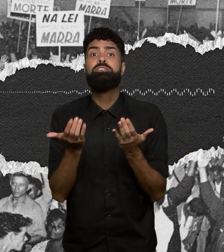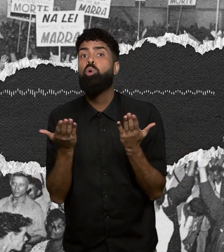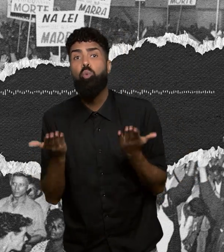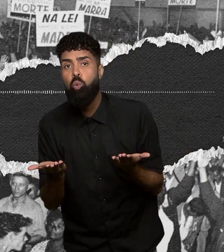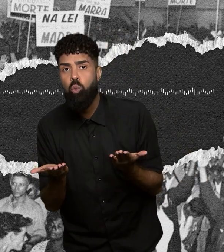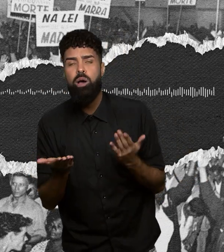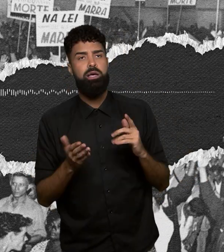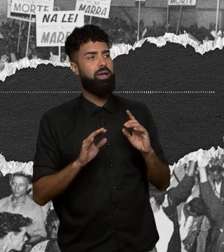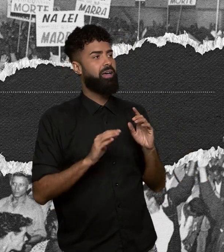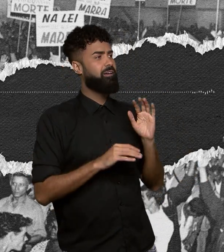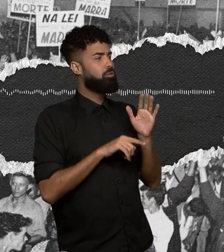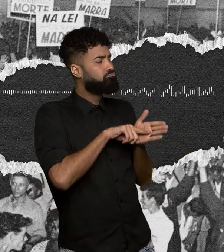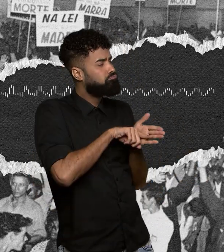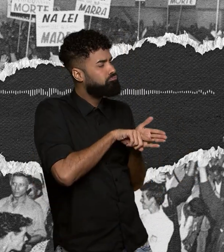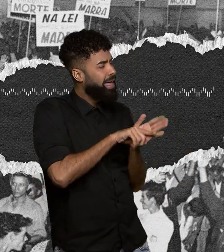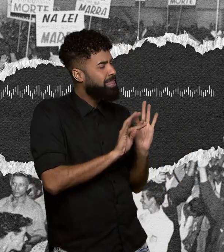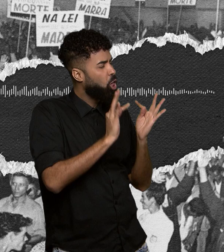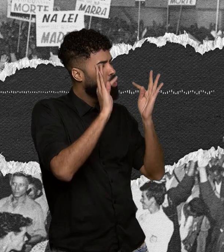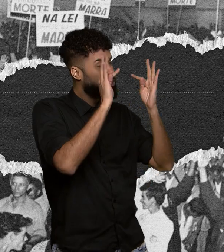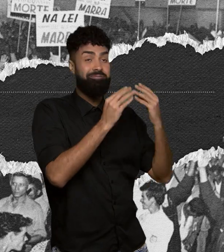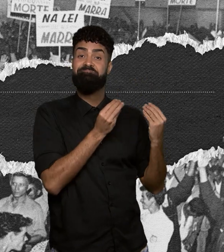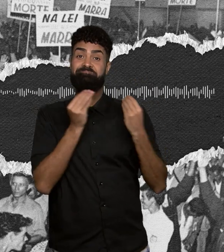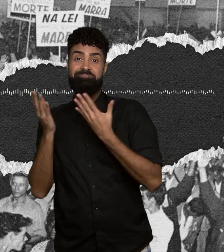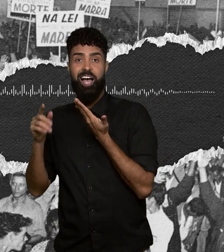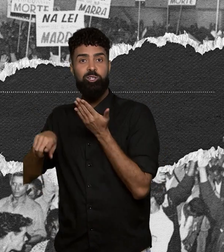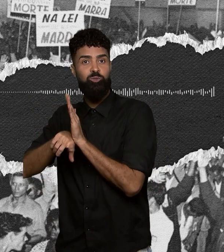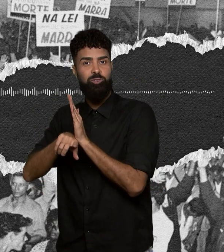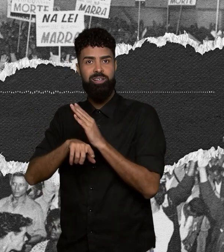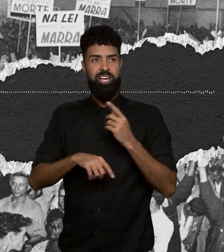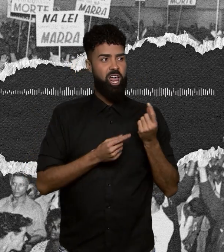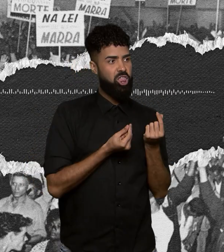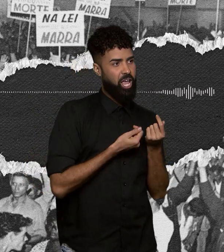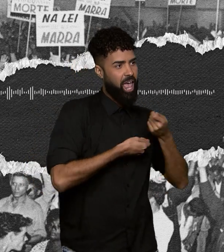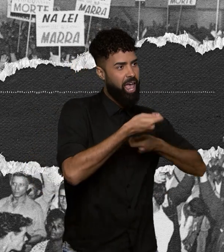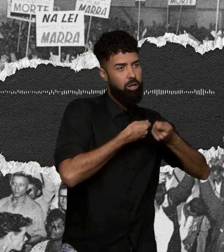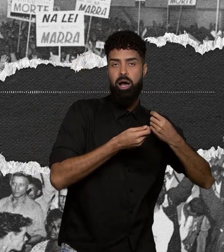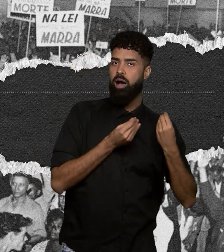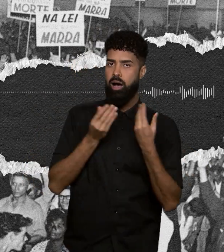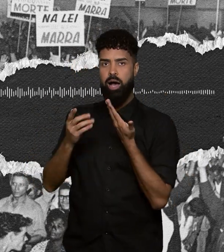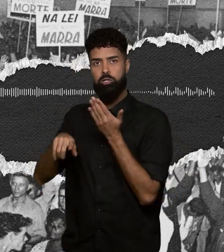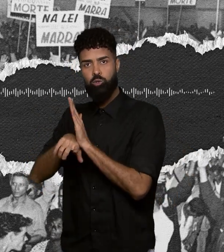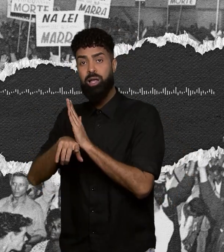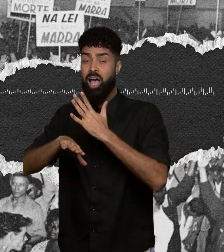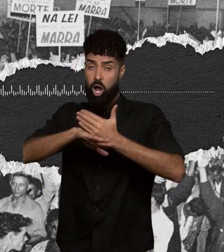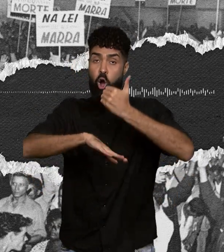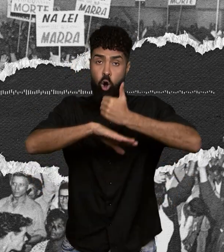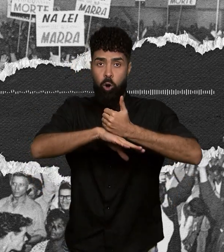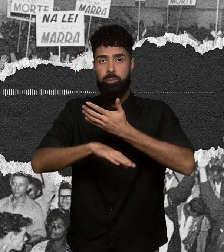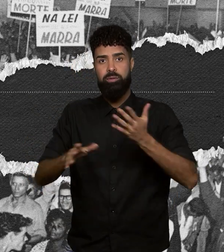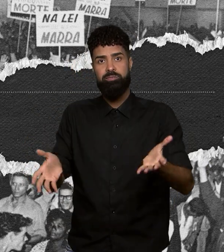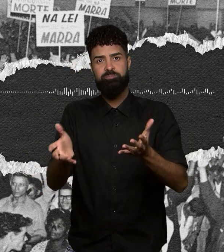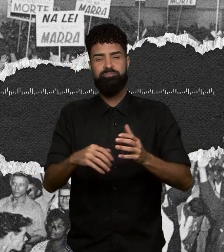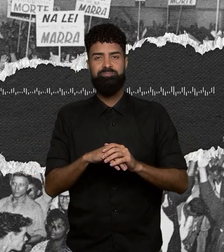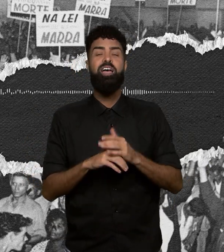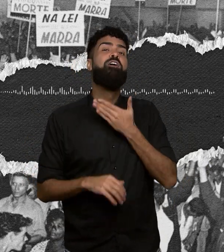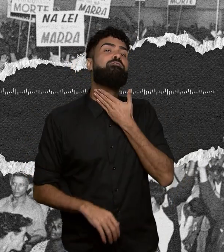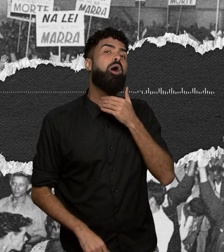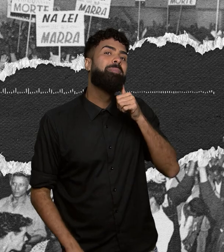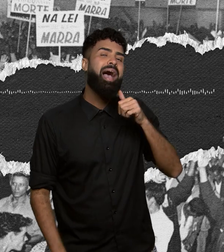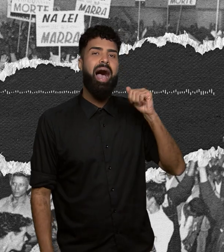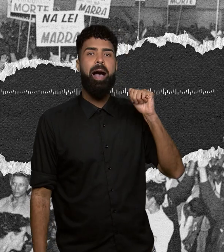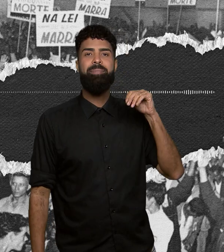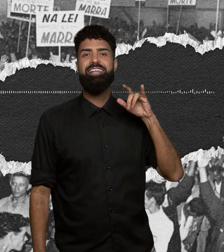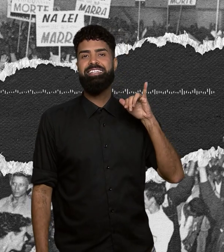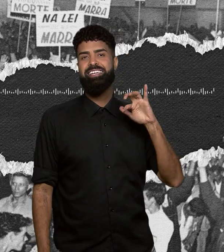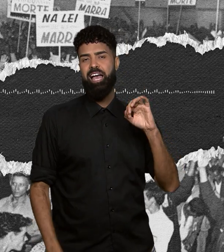sua tecnologia o seu dinheiro era uma forma de realizar o Essa é a melinha tes feminista